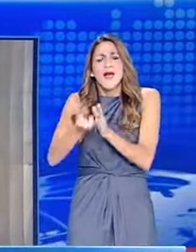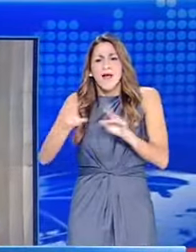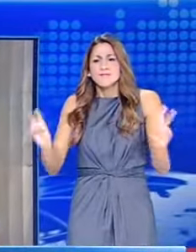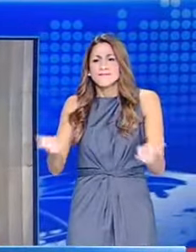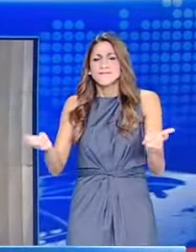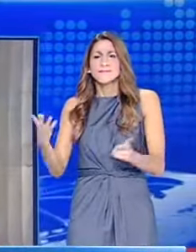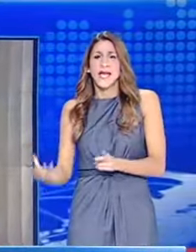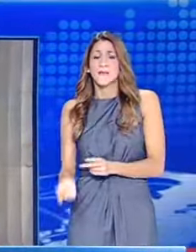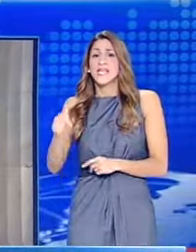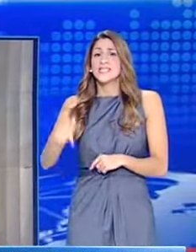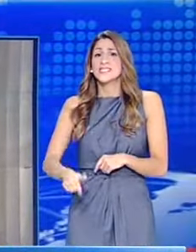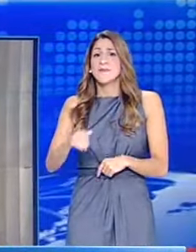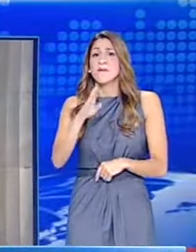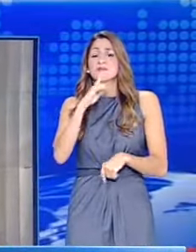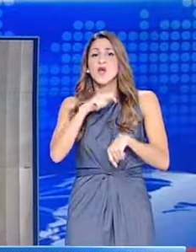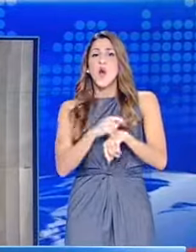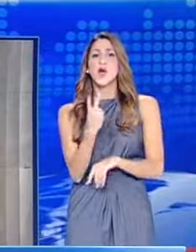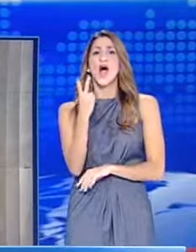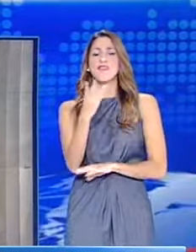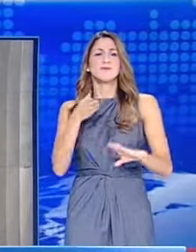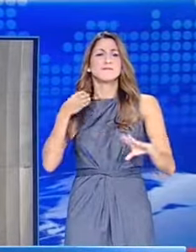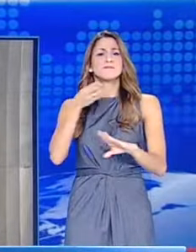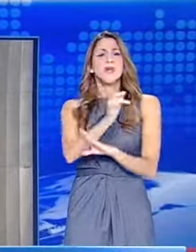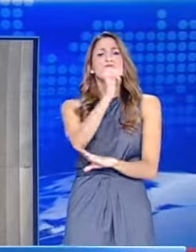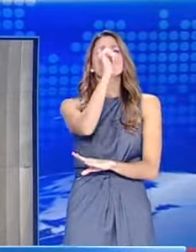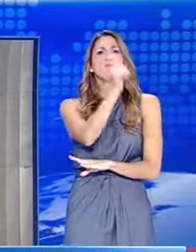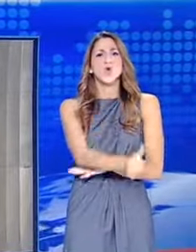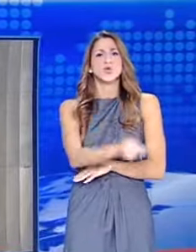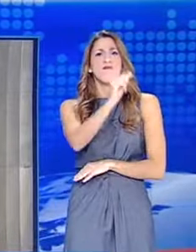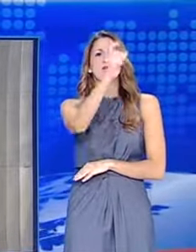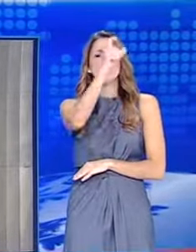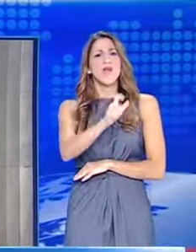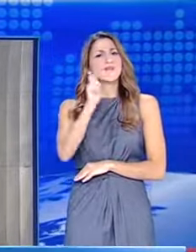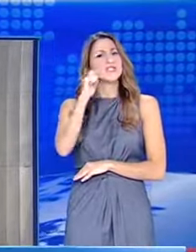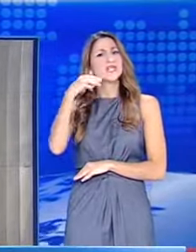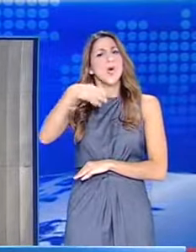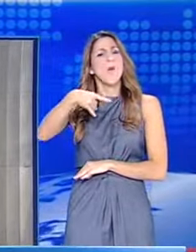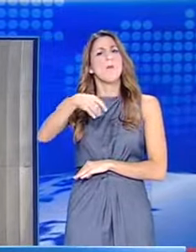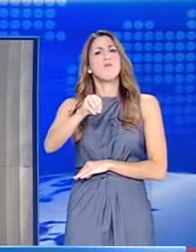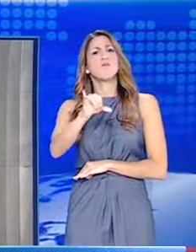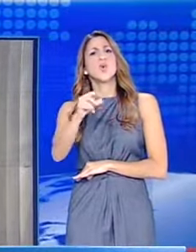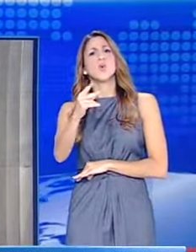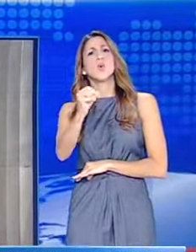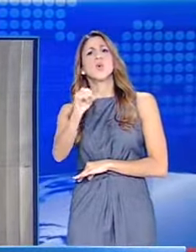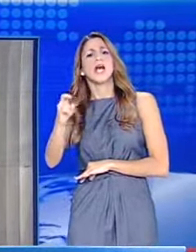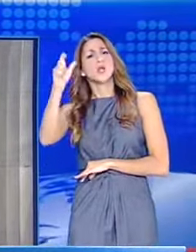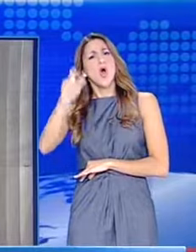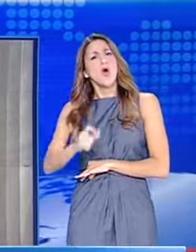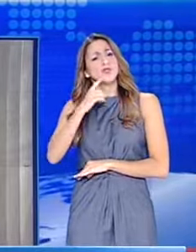αυγής καθώς λίγο πριν τις 2 παρουσιάστηκε αυτοβούλως στον ανακριτή ο βουλευτής στάθης μπούκουρας δηλώνοντας ότι θέτει εαυτόν στη